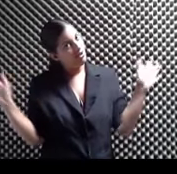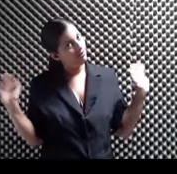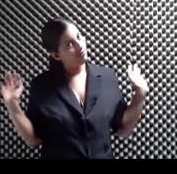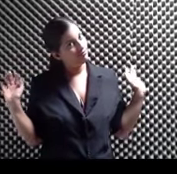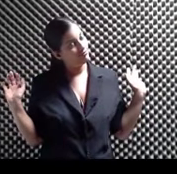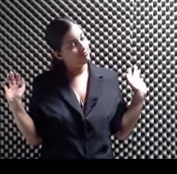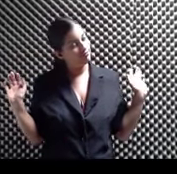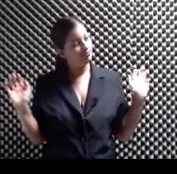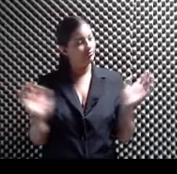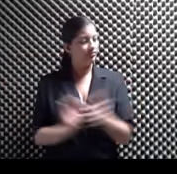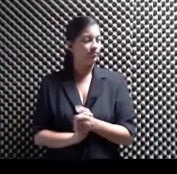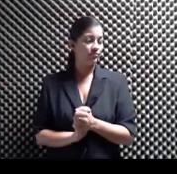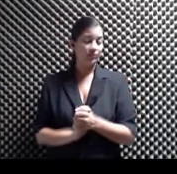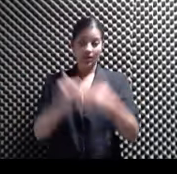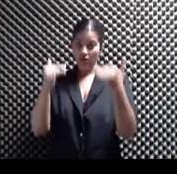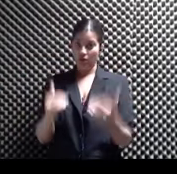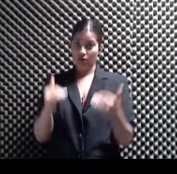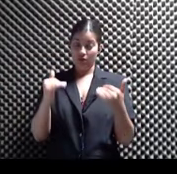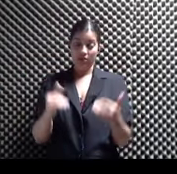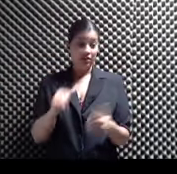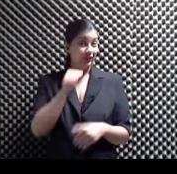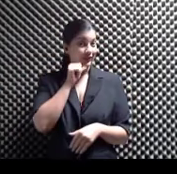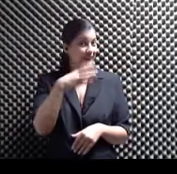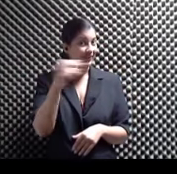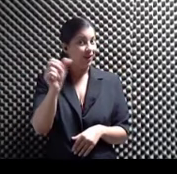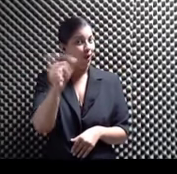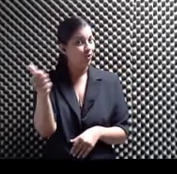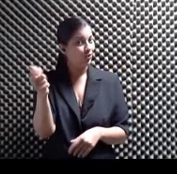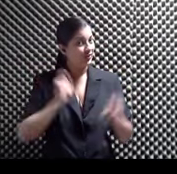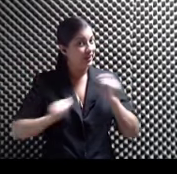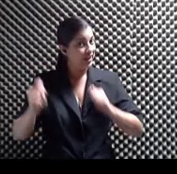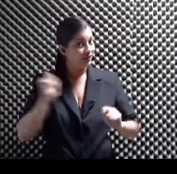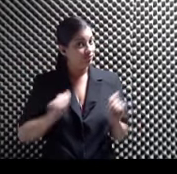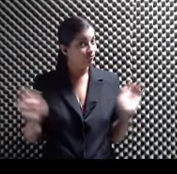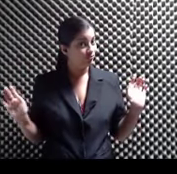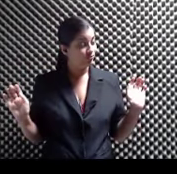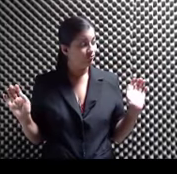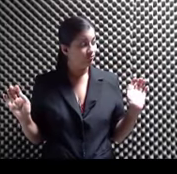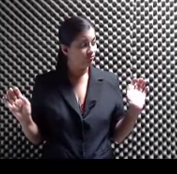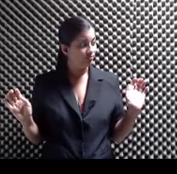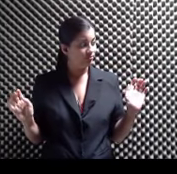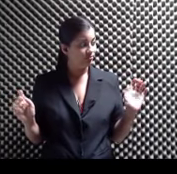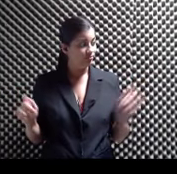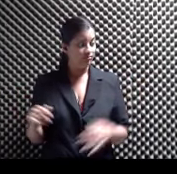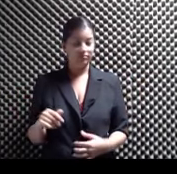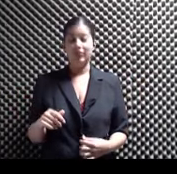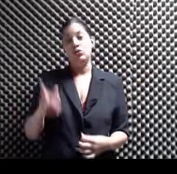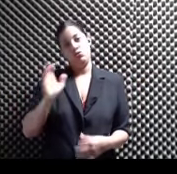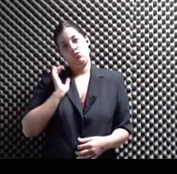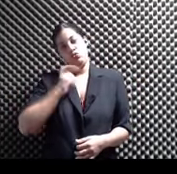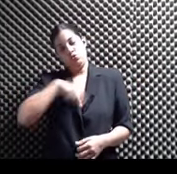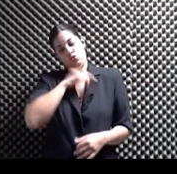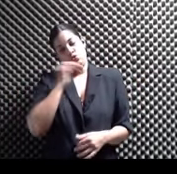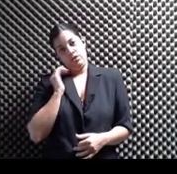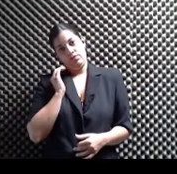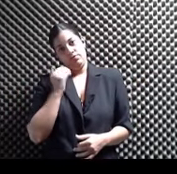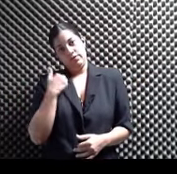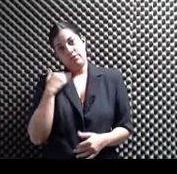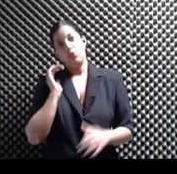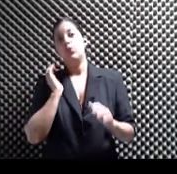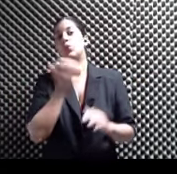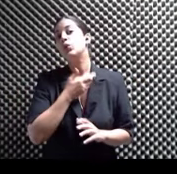ir para otro mes, ¿no? Exactamente. Es ahora. Y que no se vayan para otro teatro porque nosotros tenemos nuestro teatrito, pero esta vez va a ser en el Victoria Espinosa, allí